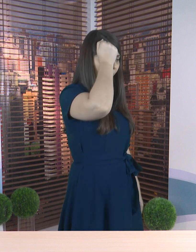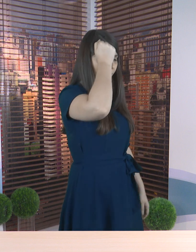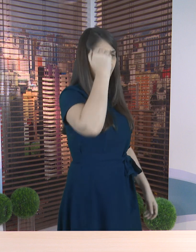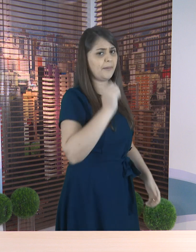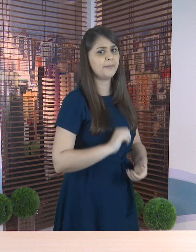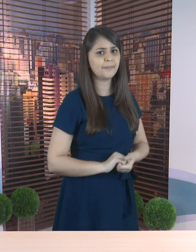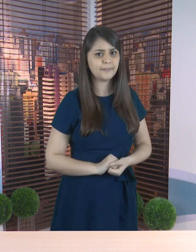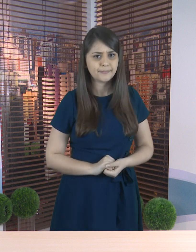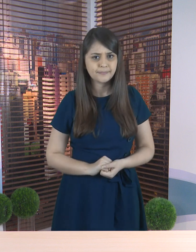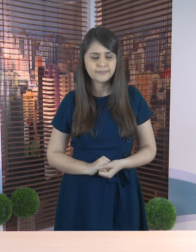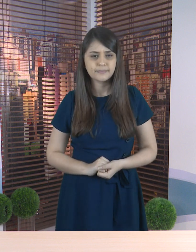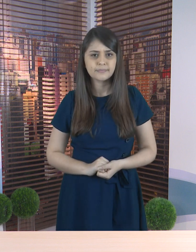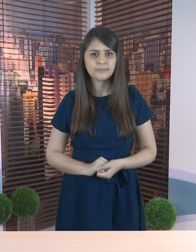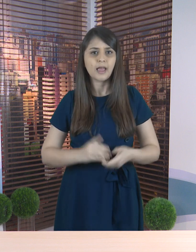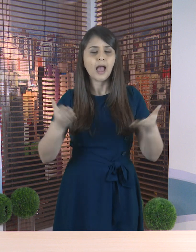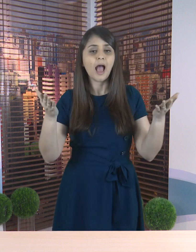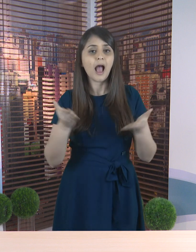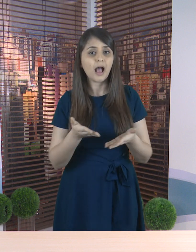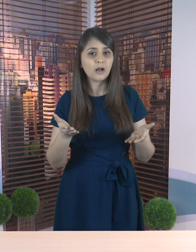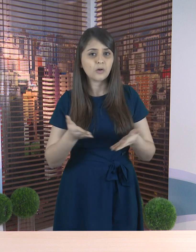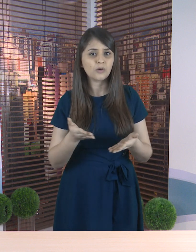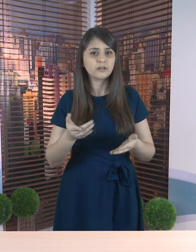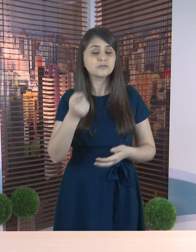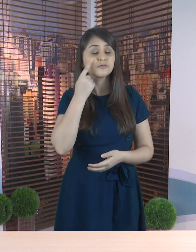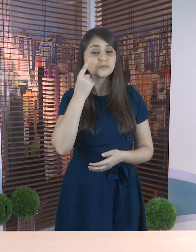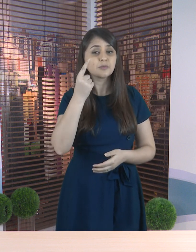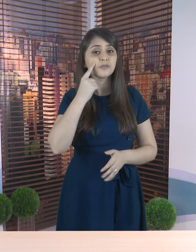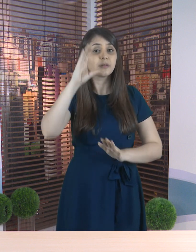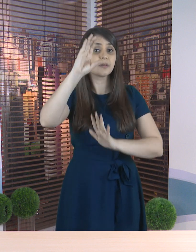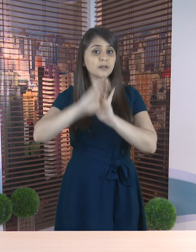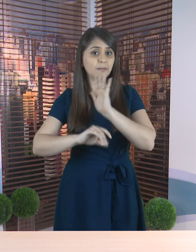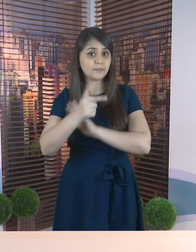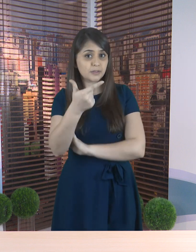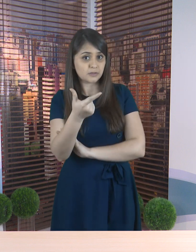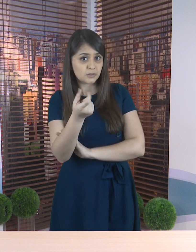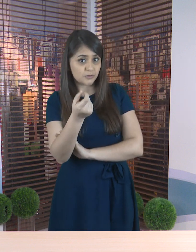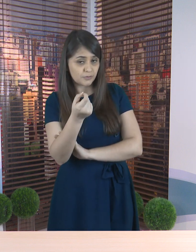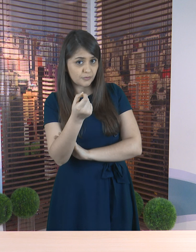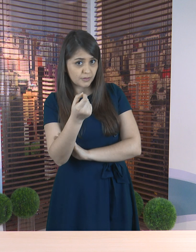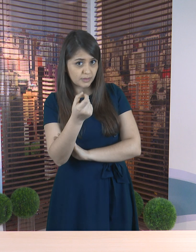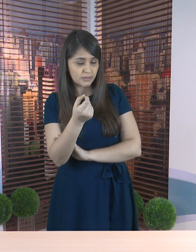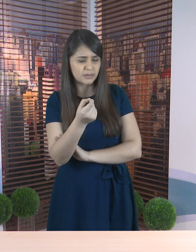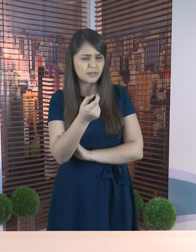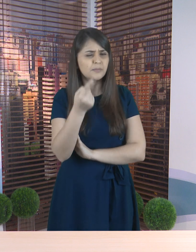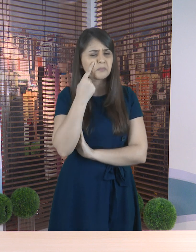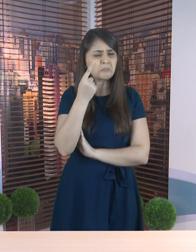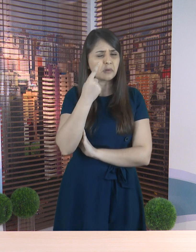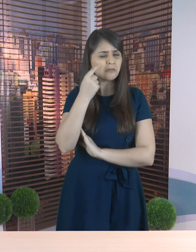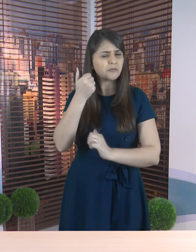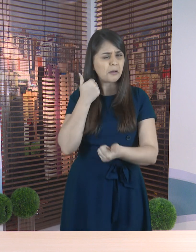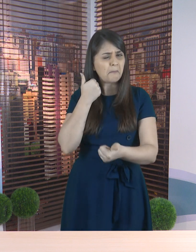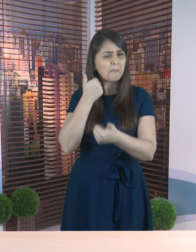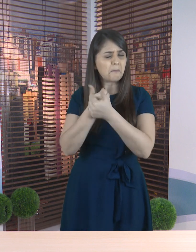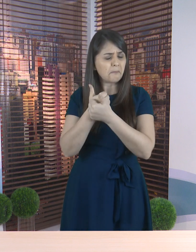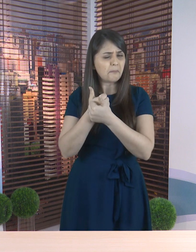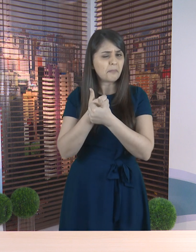Zofar. Agora o amigo de Jó vai argumentar que Deus julga e castiga os